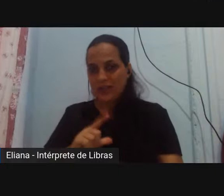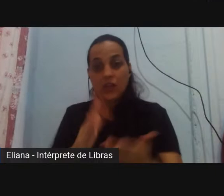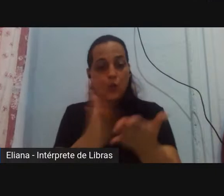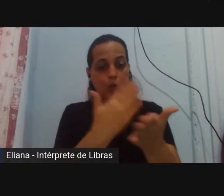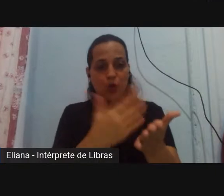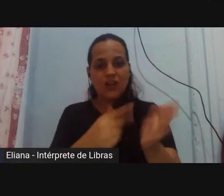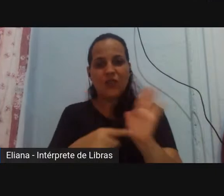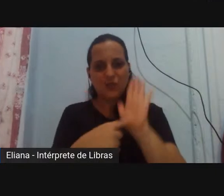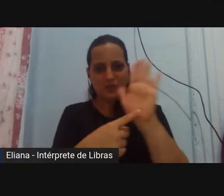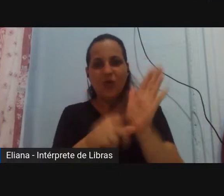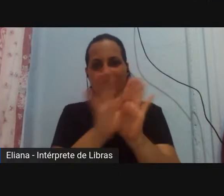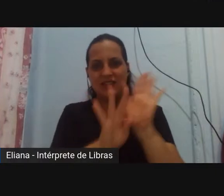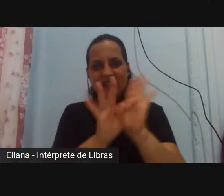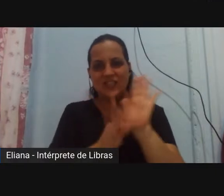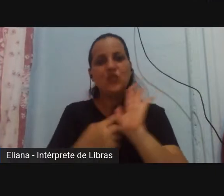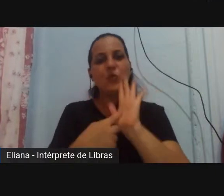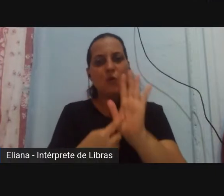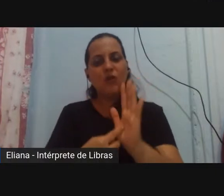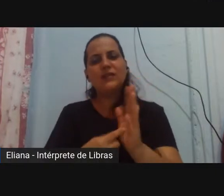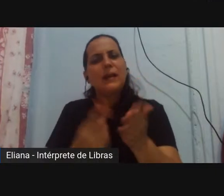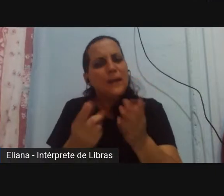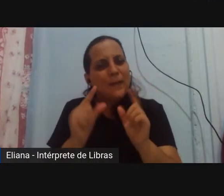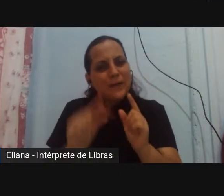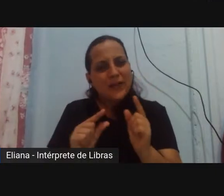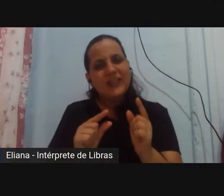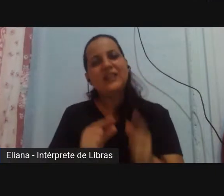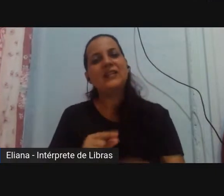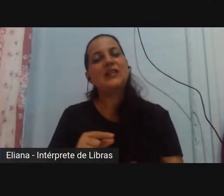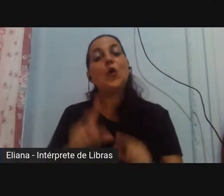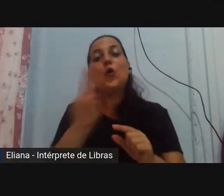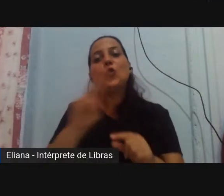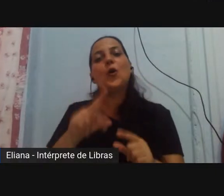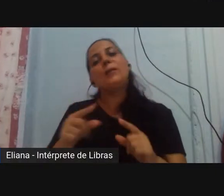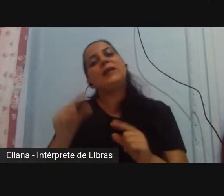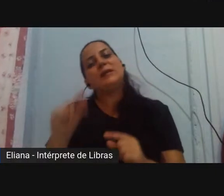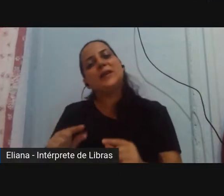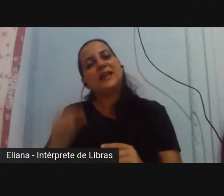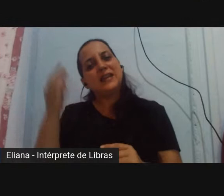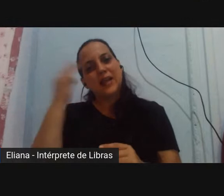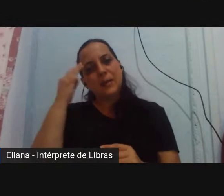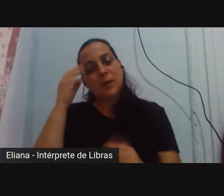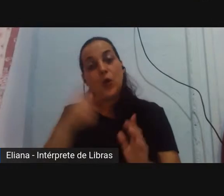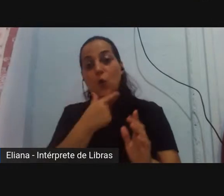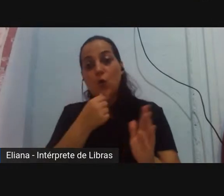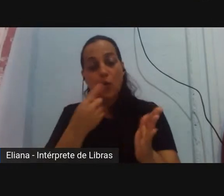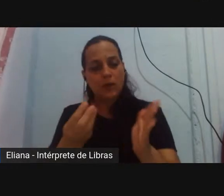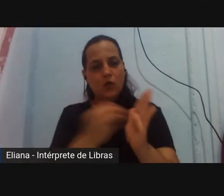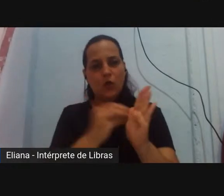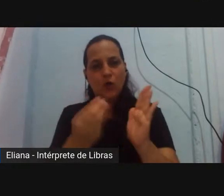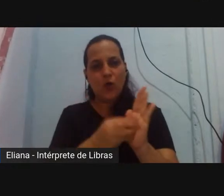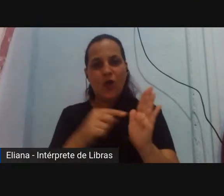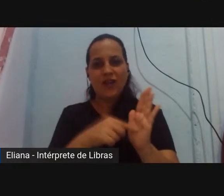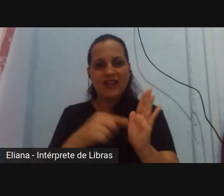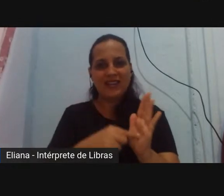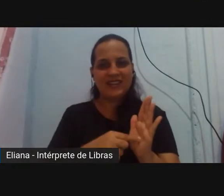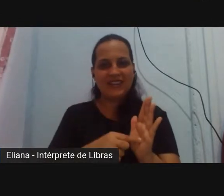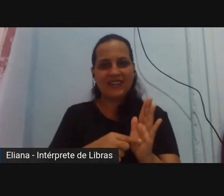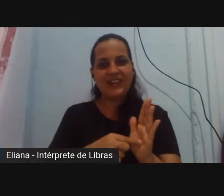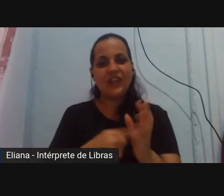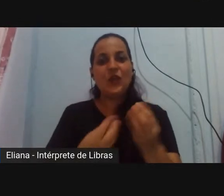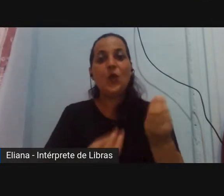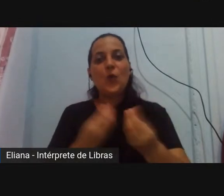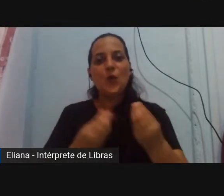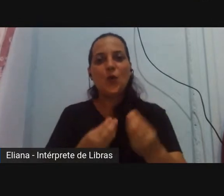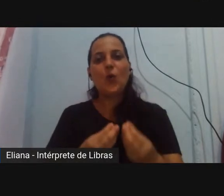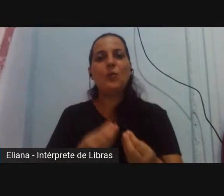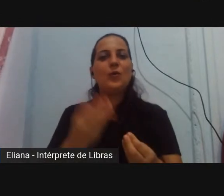livro pequeno mesmo, em que ele reproduz nesse livro o currículo que ele tinha no Colégio Técnico